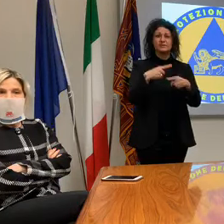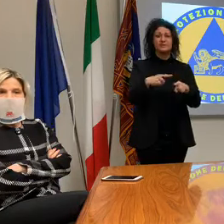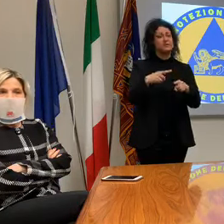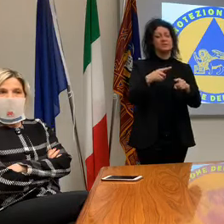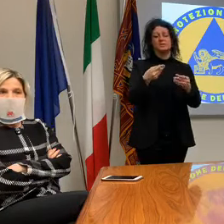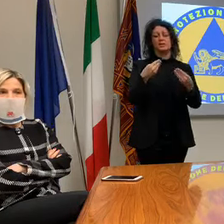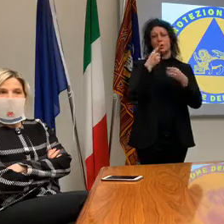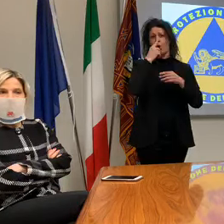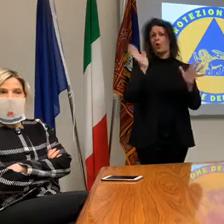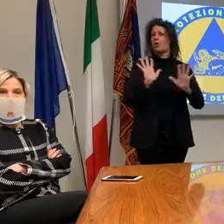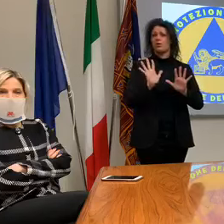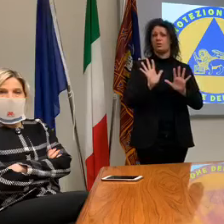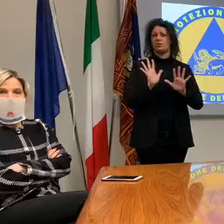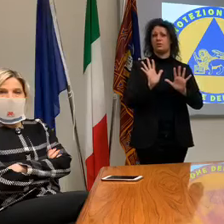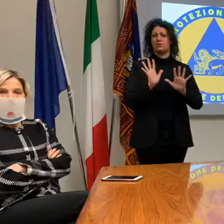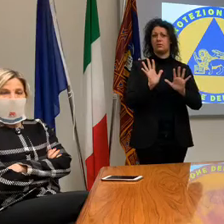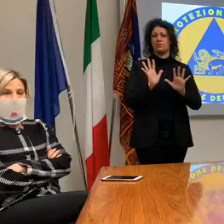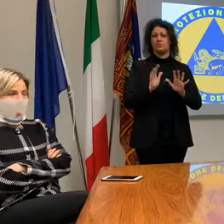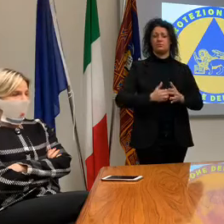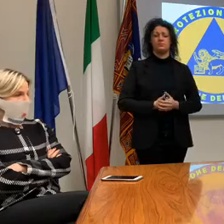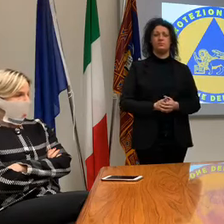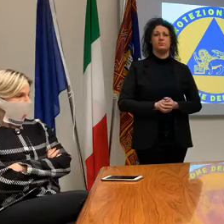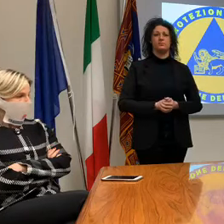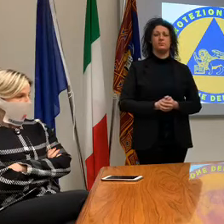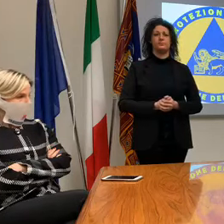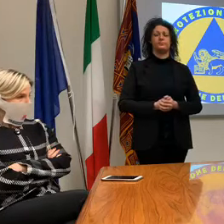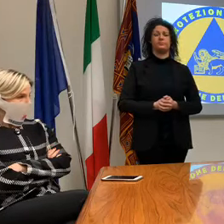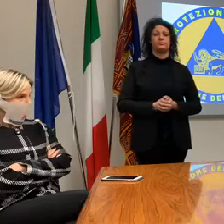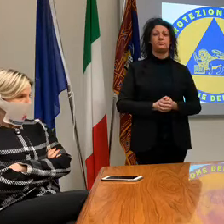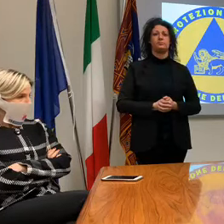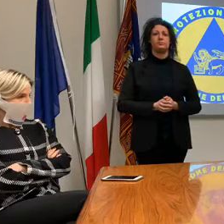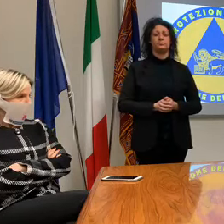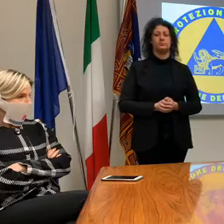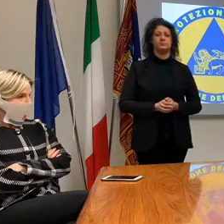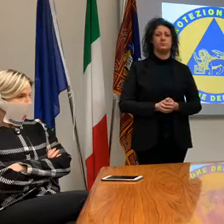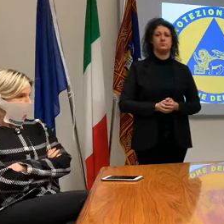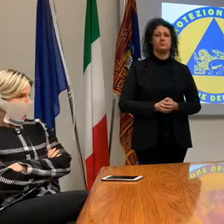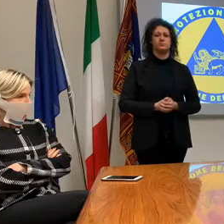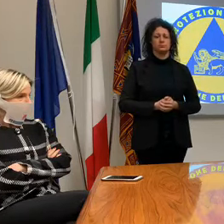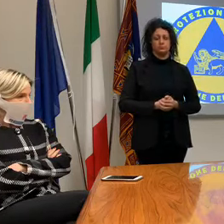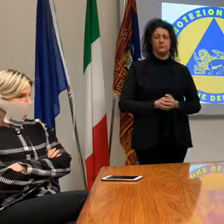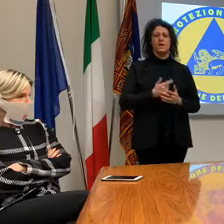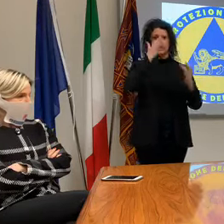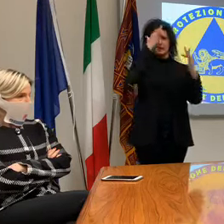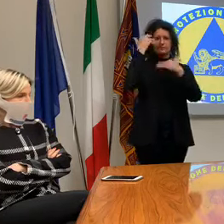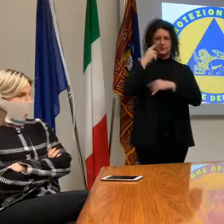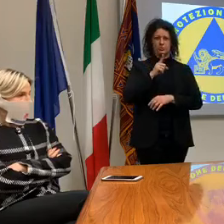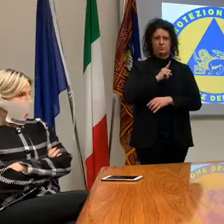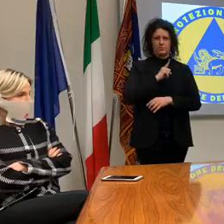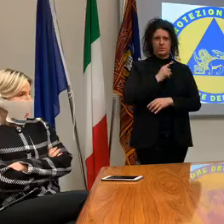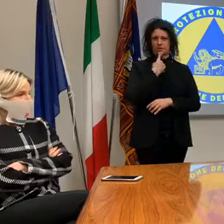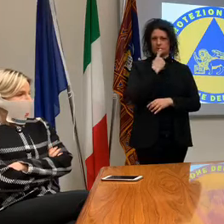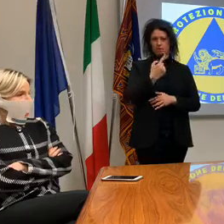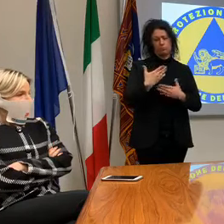vicenda. Considerazioni. Le considerazioni che faccio sono presto dette.